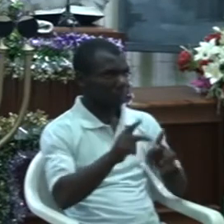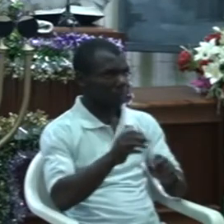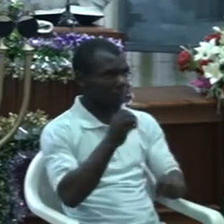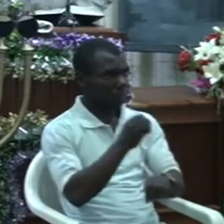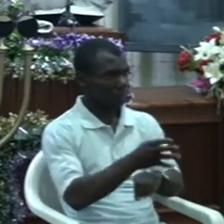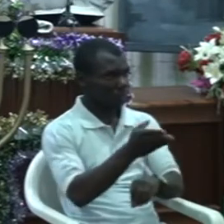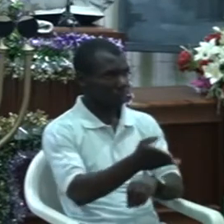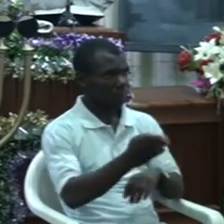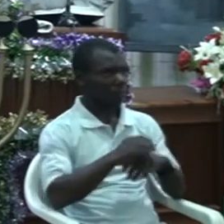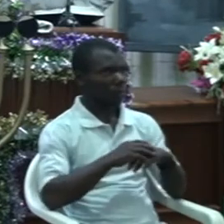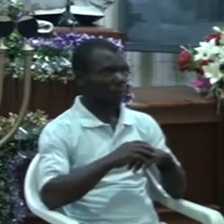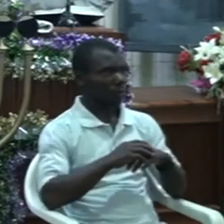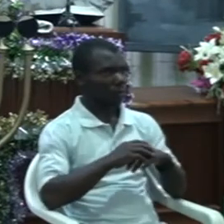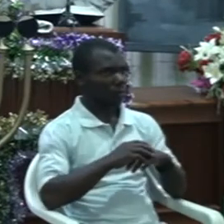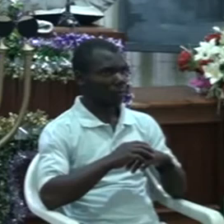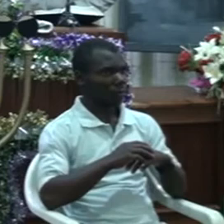personnes.